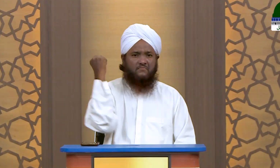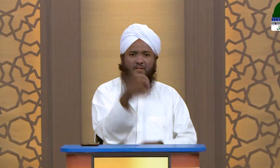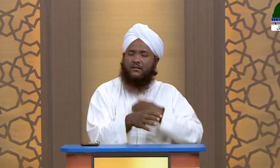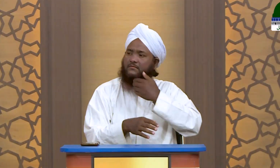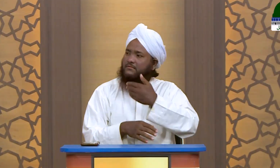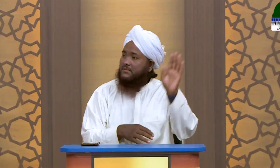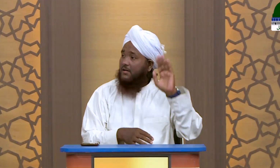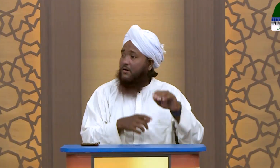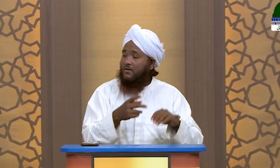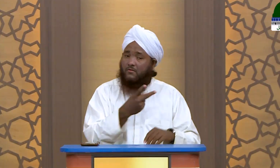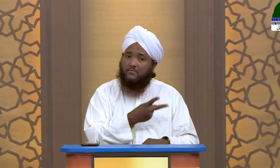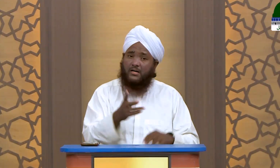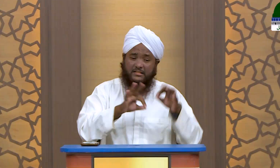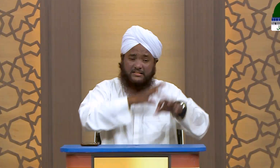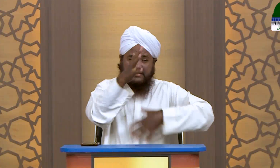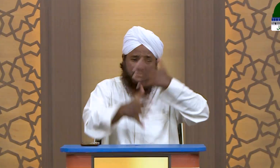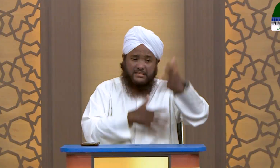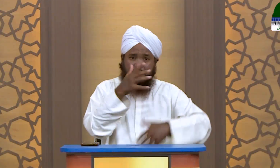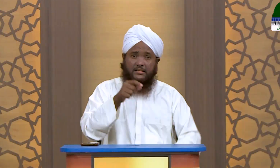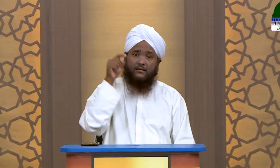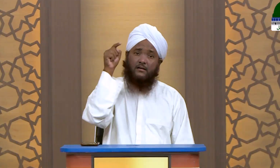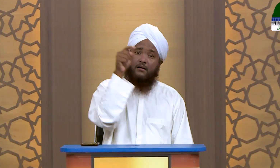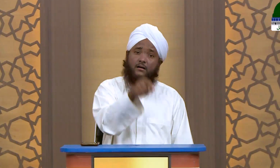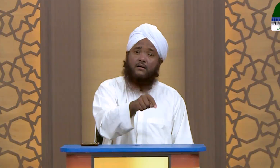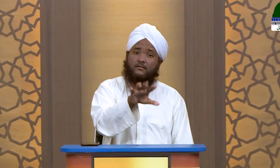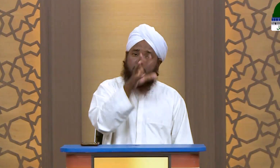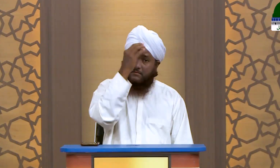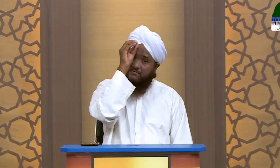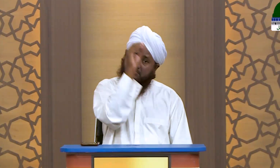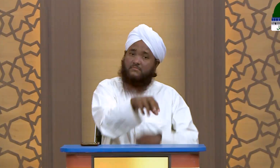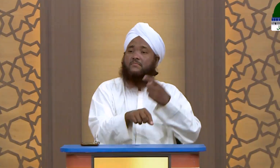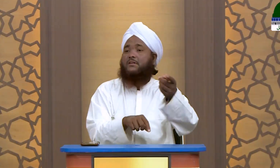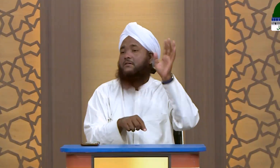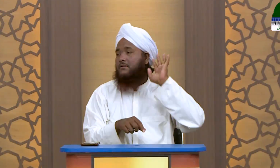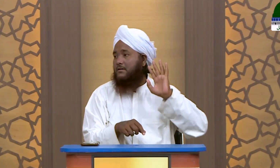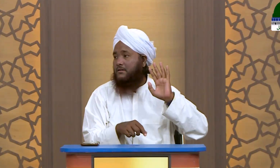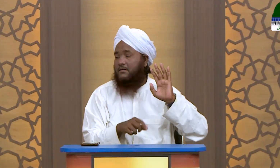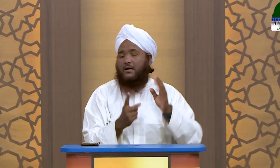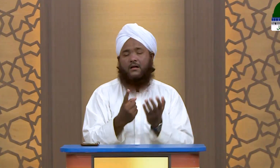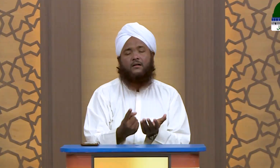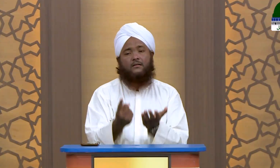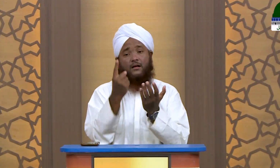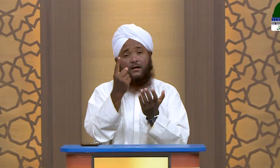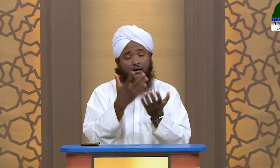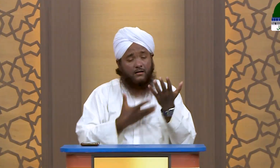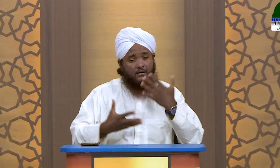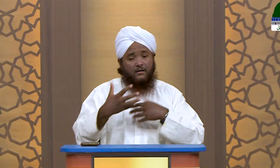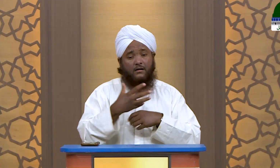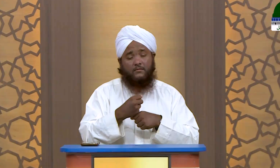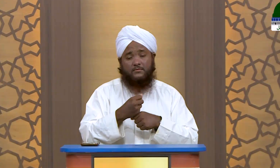وہ جہنم کی دائمی عذاب کا مستحق ٹھہرا۔ محفوظ صدا رکھنا شاہ بے